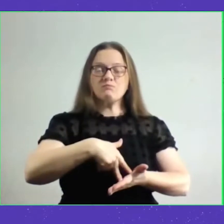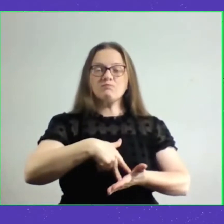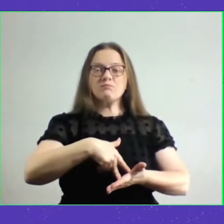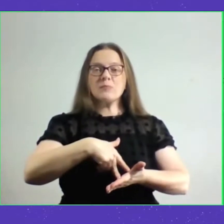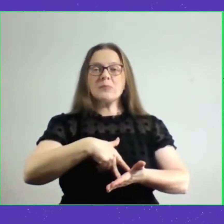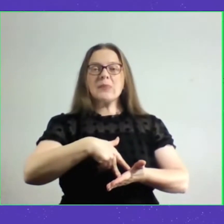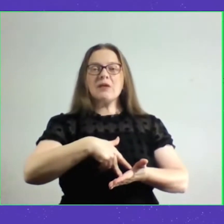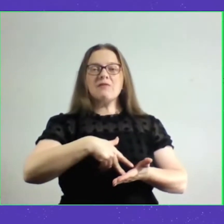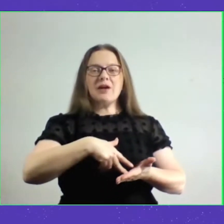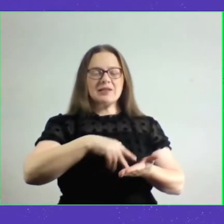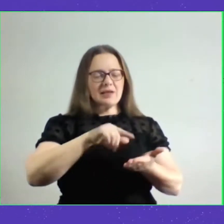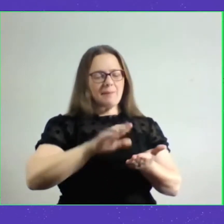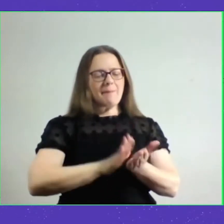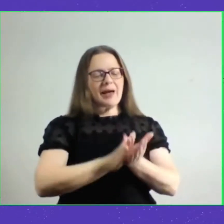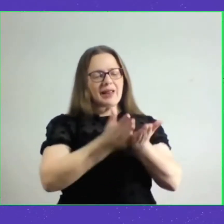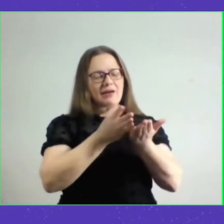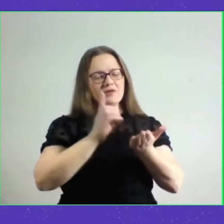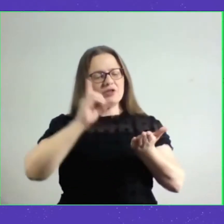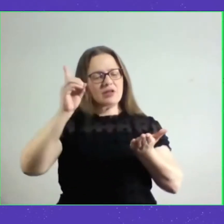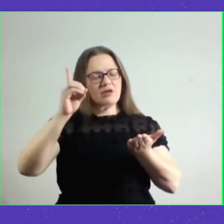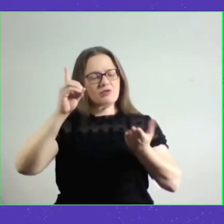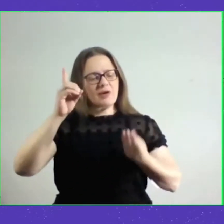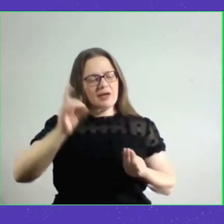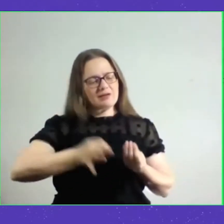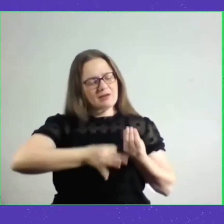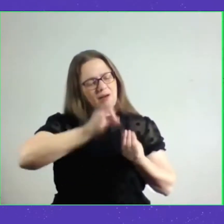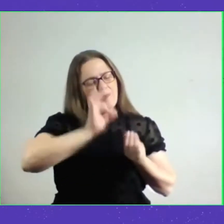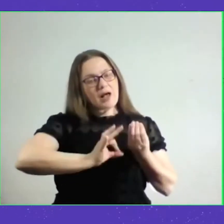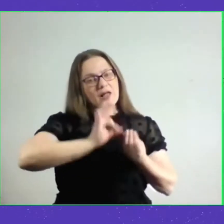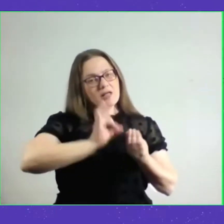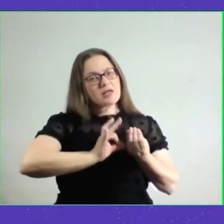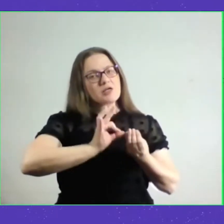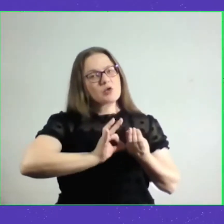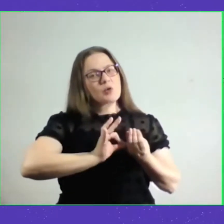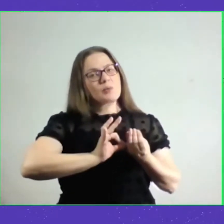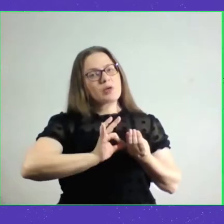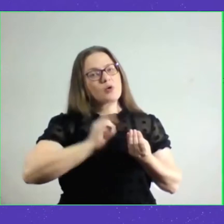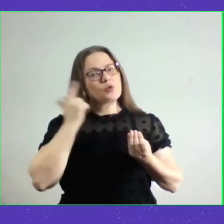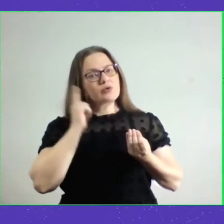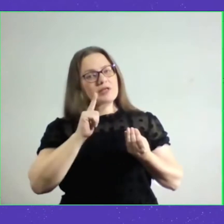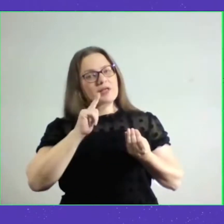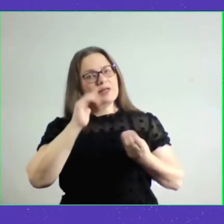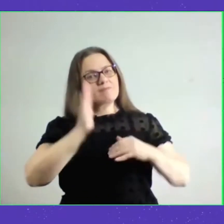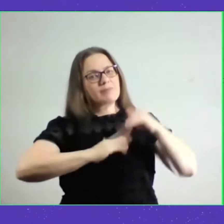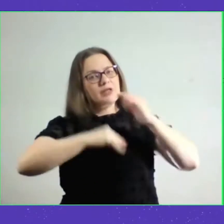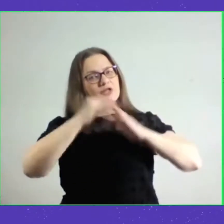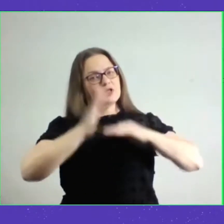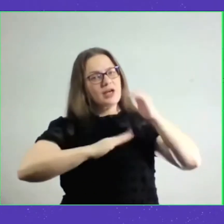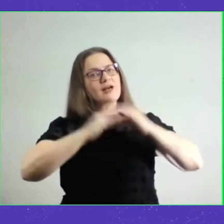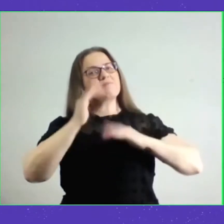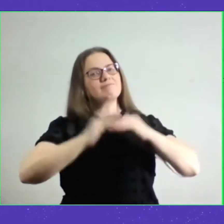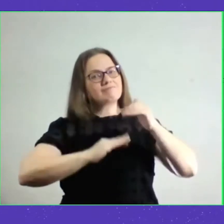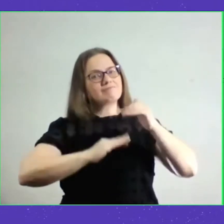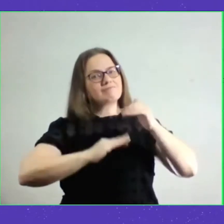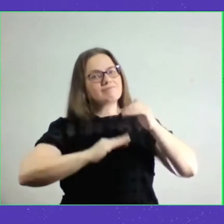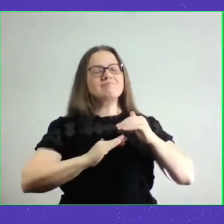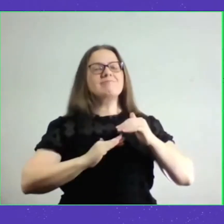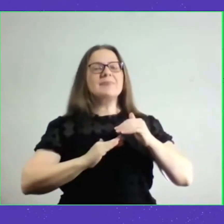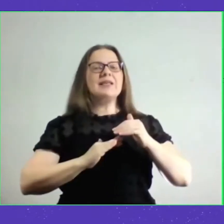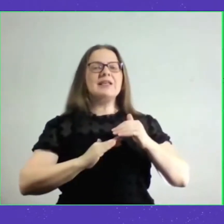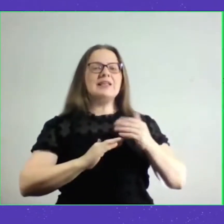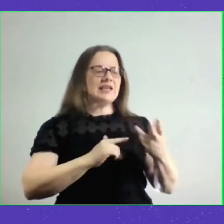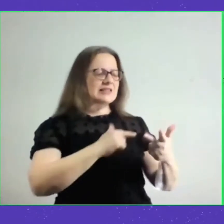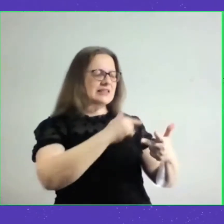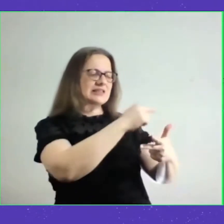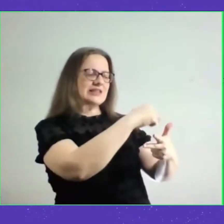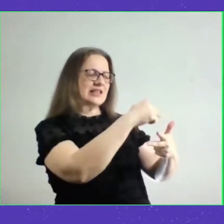mim, para que seja a minha realidade. Aí pouco a pouco nós vamos saindo do que é ilusório, nós vamos saindo do que